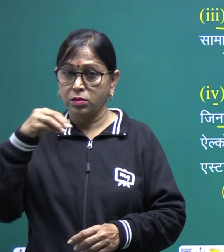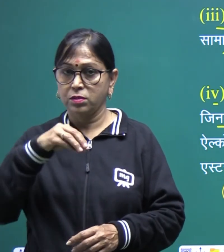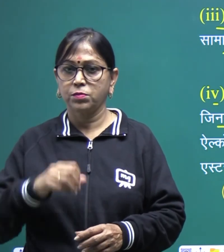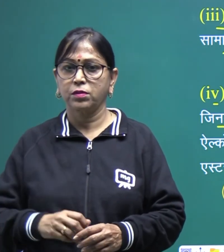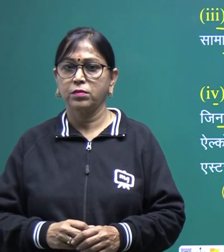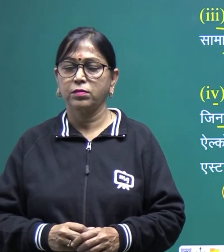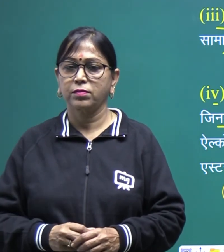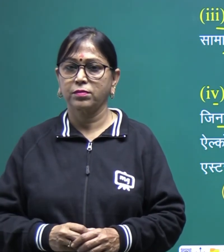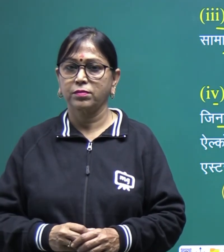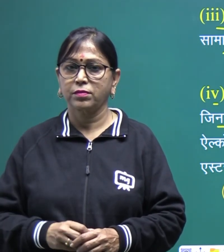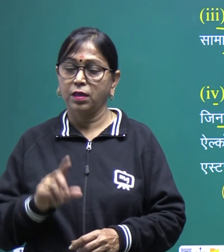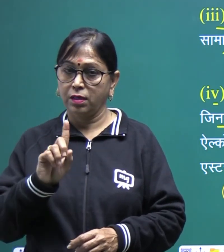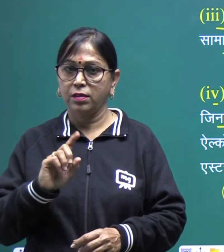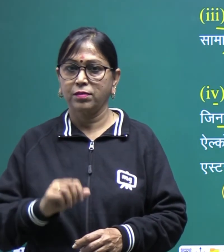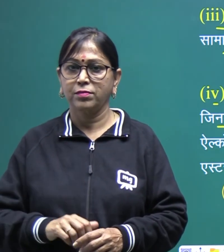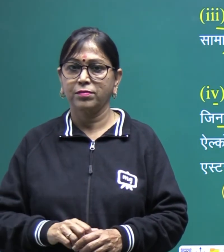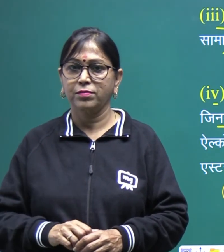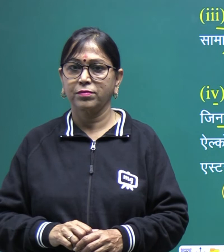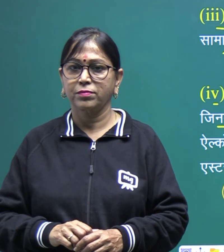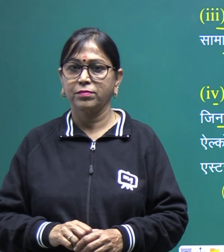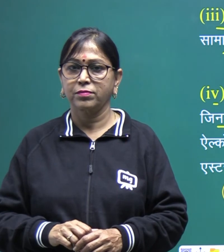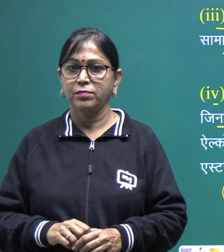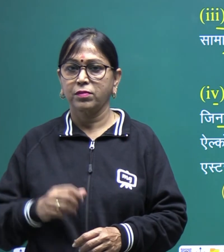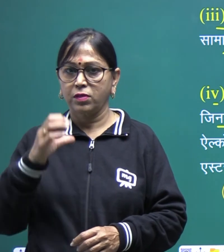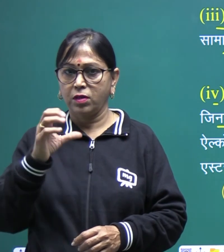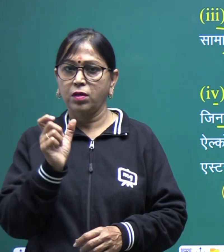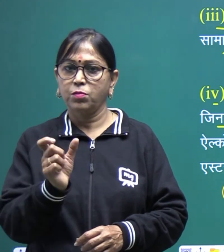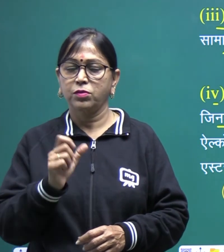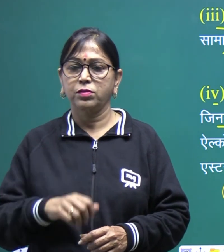जिसमें एक कार्बोक्सिलिक